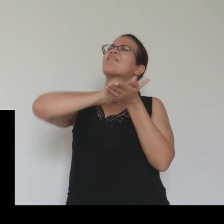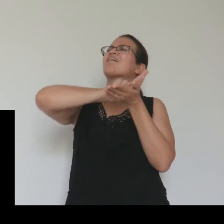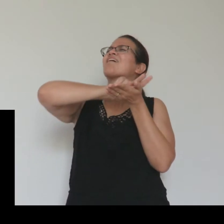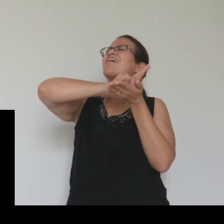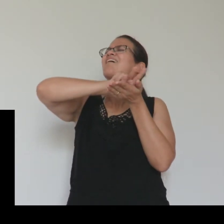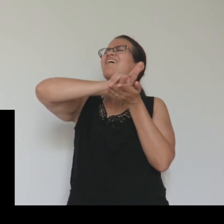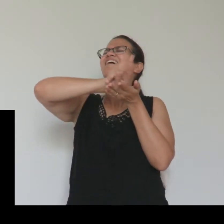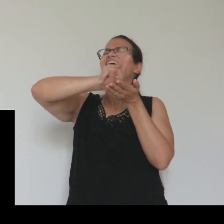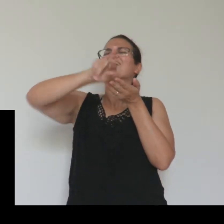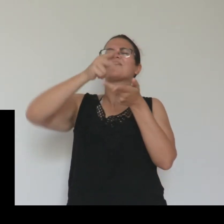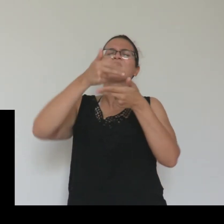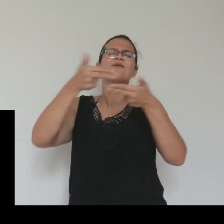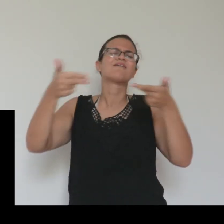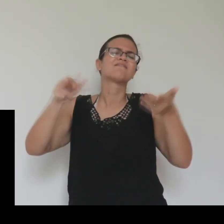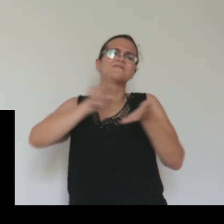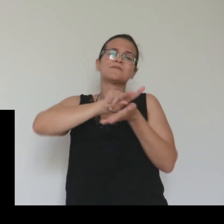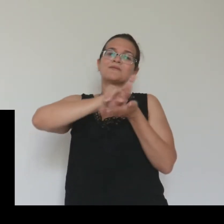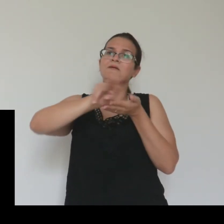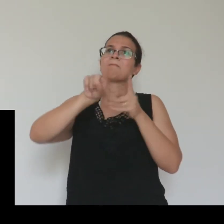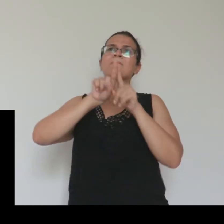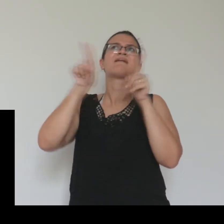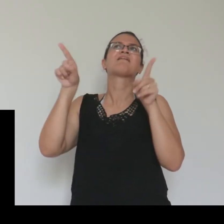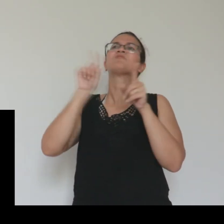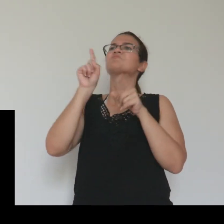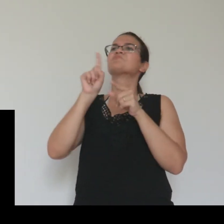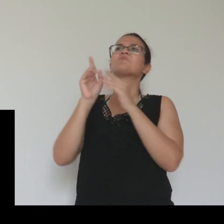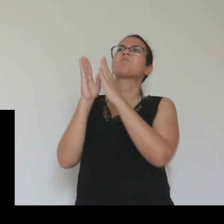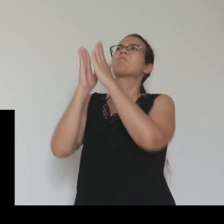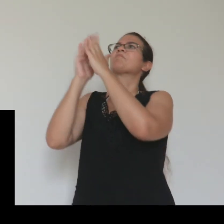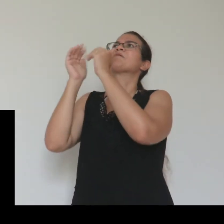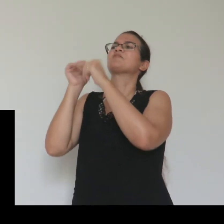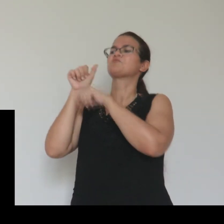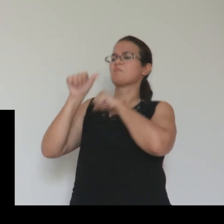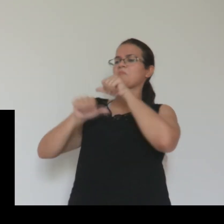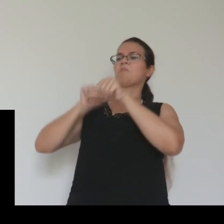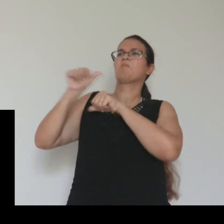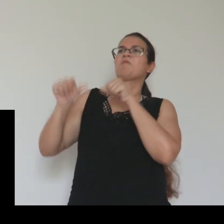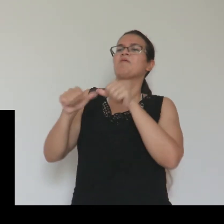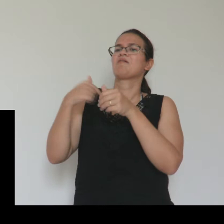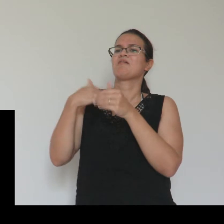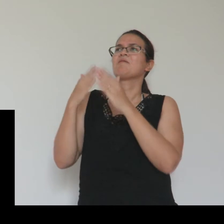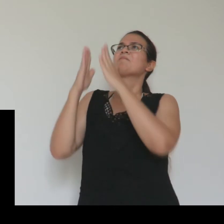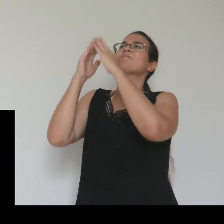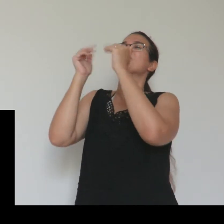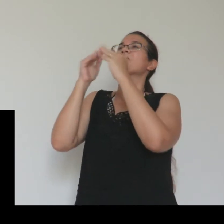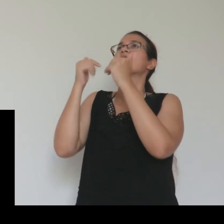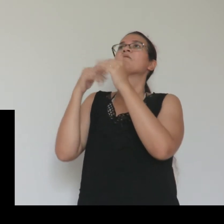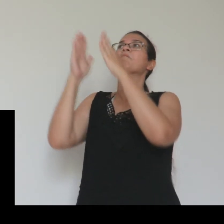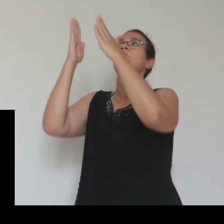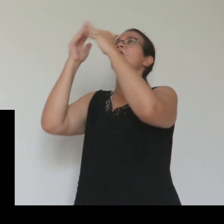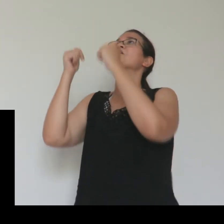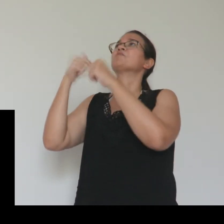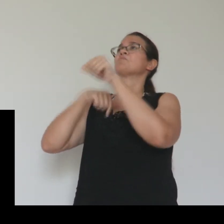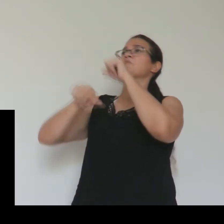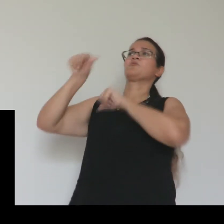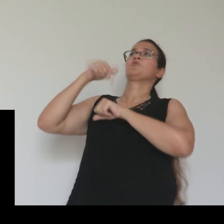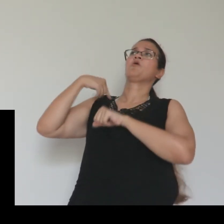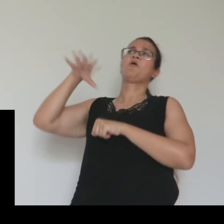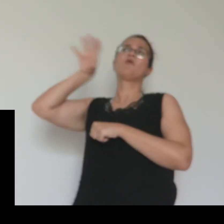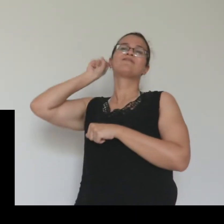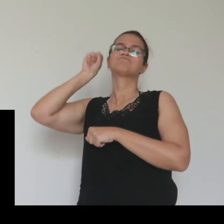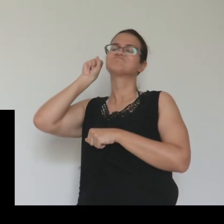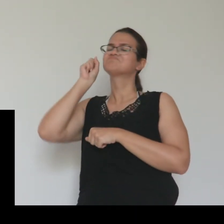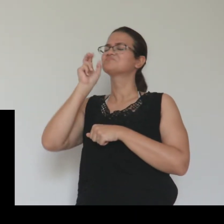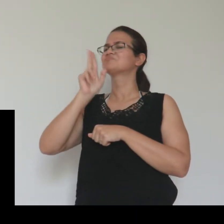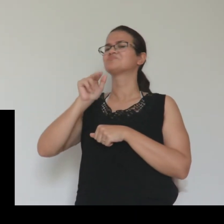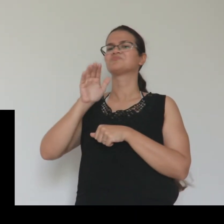pedir, nunca passa pela cabeça dela ser ouvinte, pedir para ela ouvir. Ela nunca se preocupou com isso. Ela nasceu surda. A